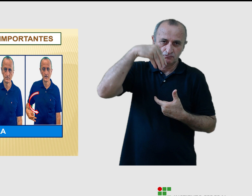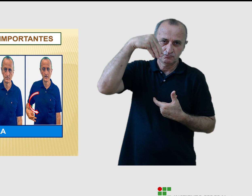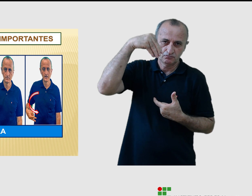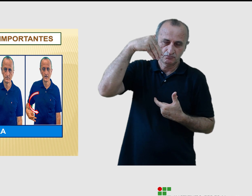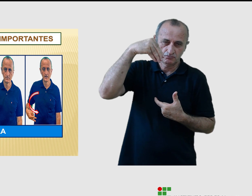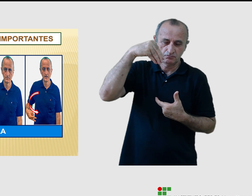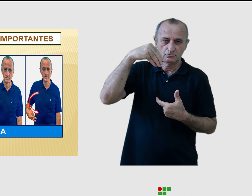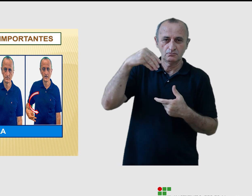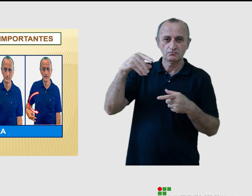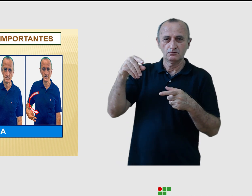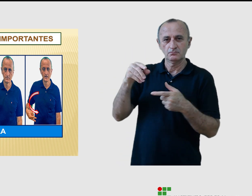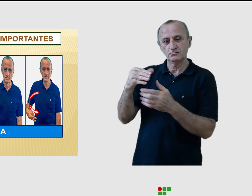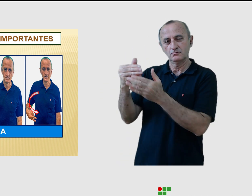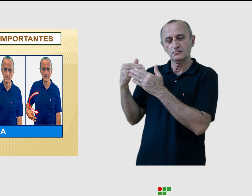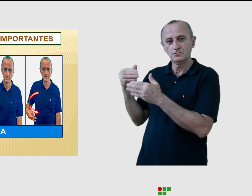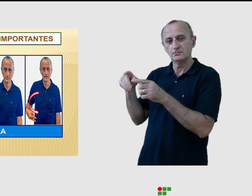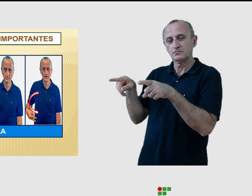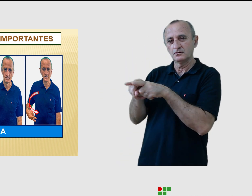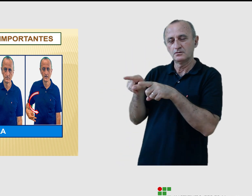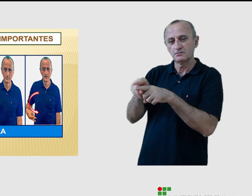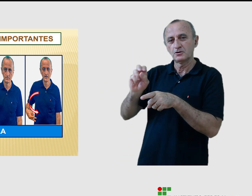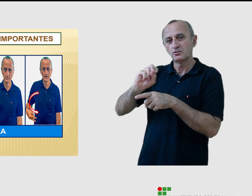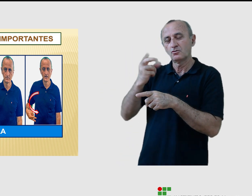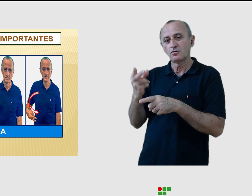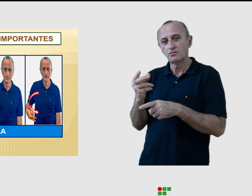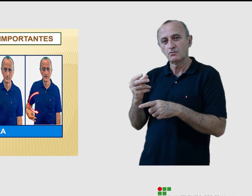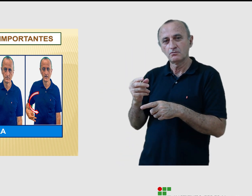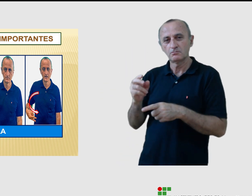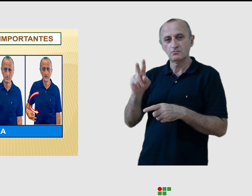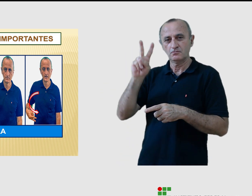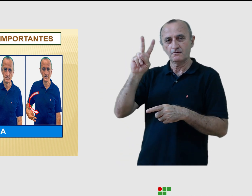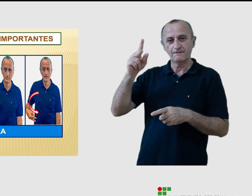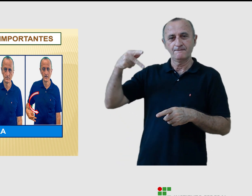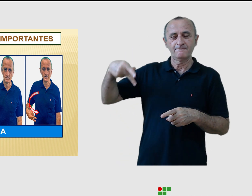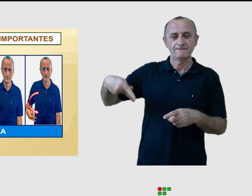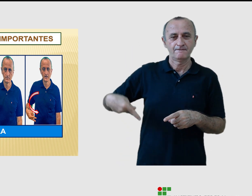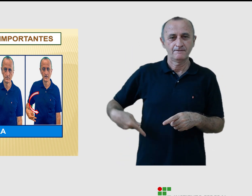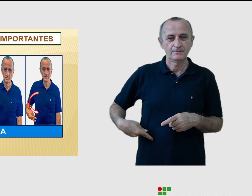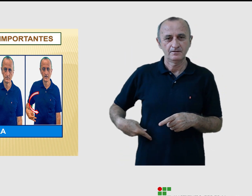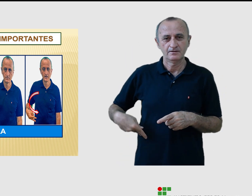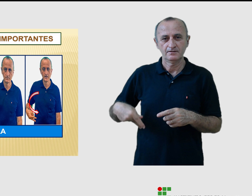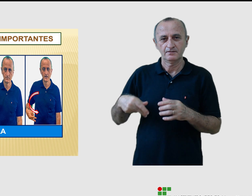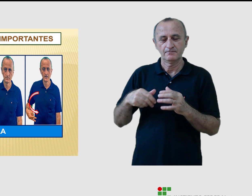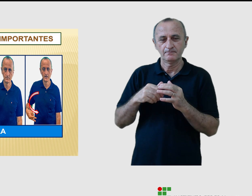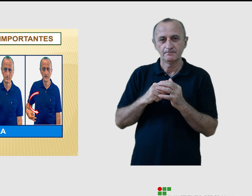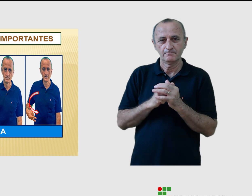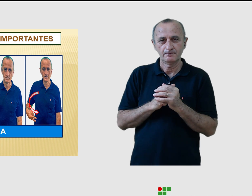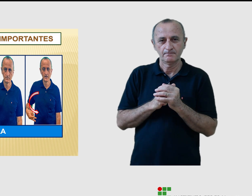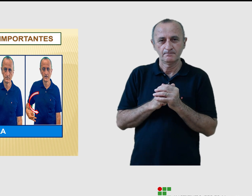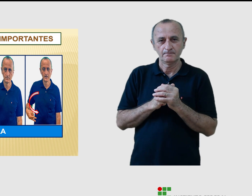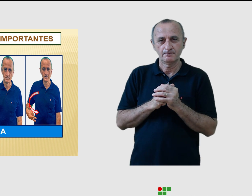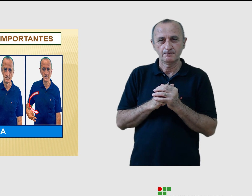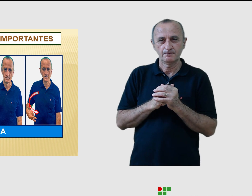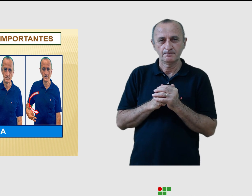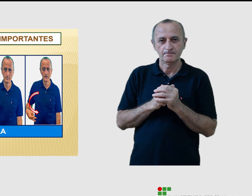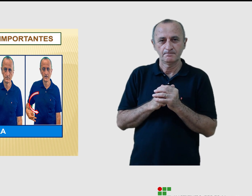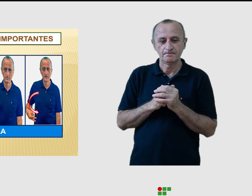Sinal vesícula ou também esse sinal de